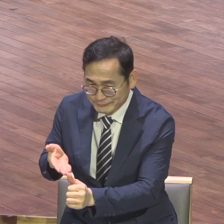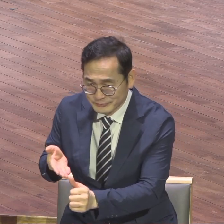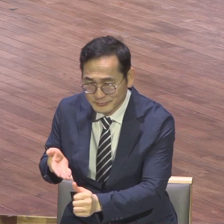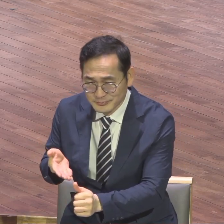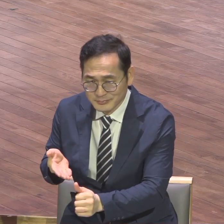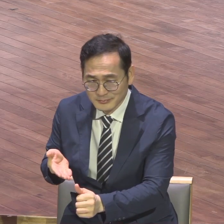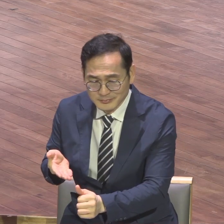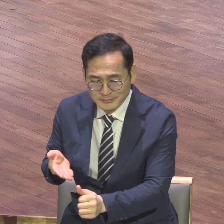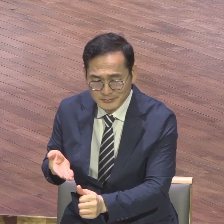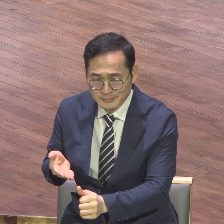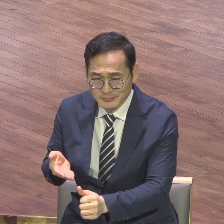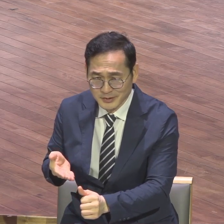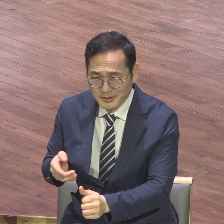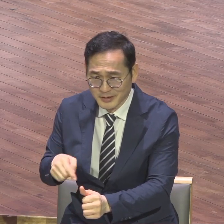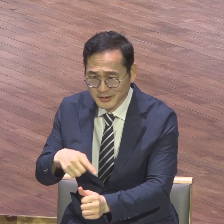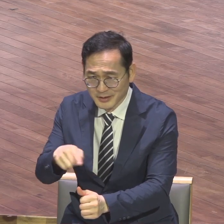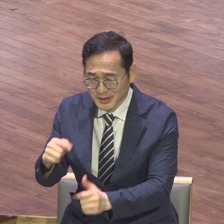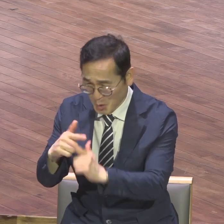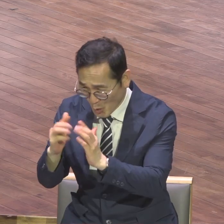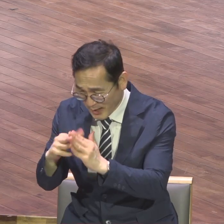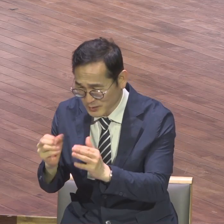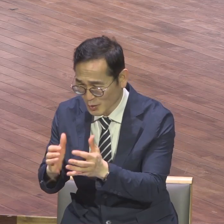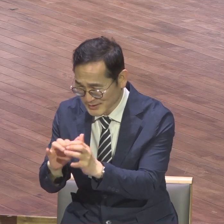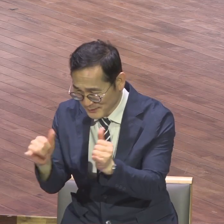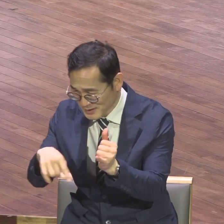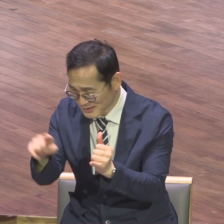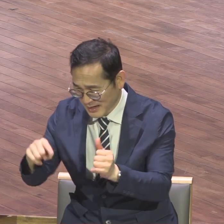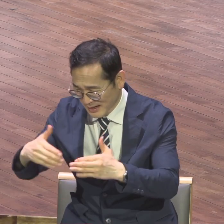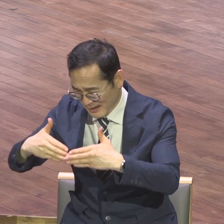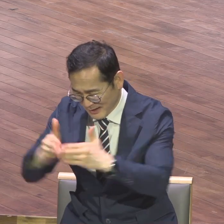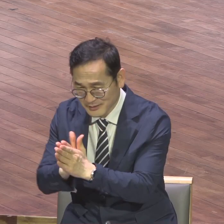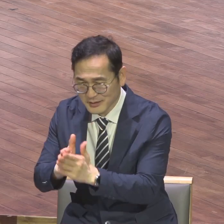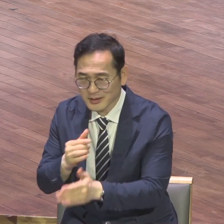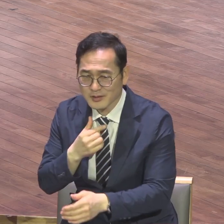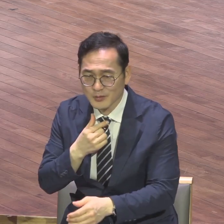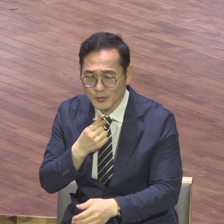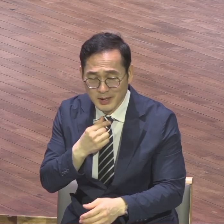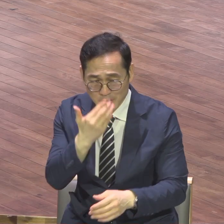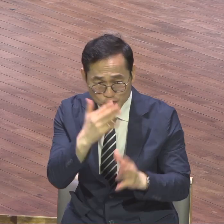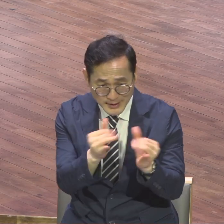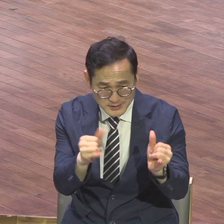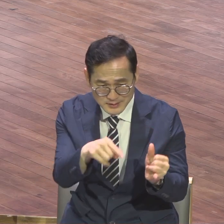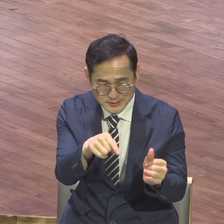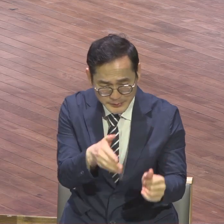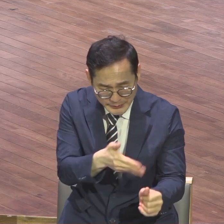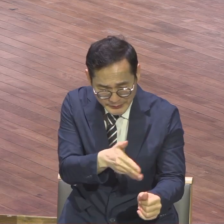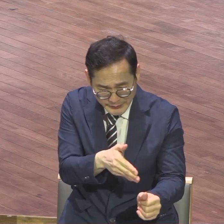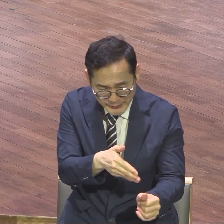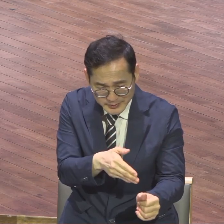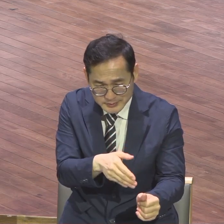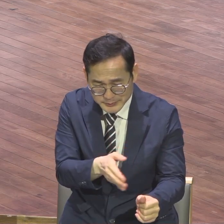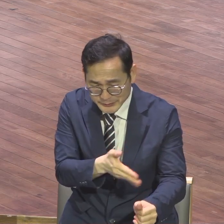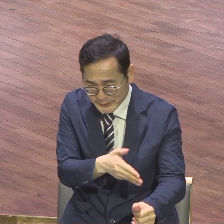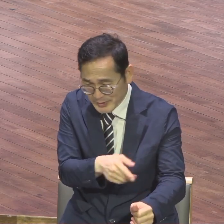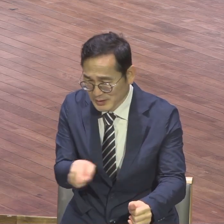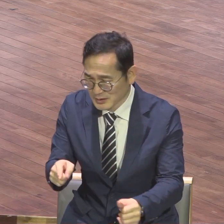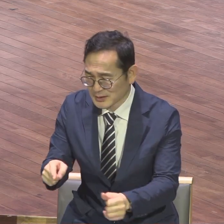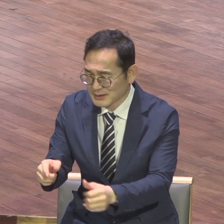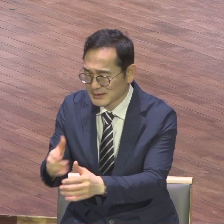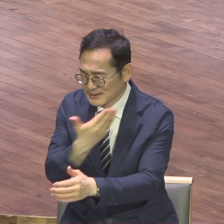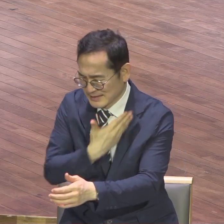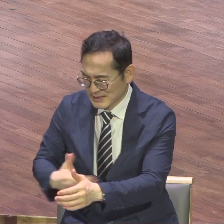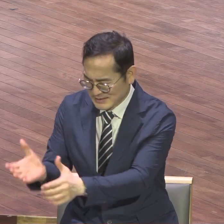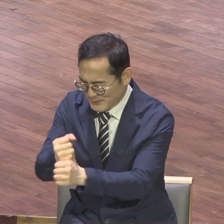없애버리려고, 소득이 없애버리려고 물리적으로 그냥 유대계 종교 지도자를 선동해가지고 사도들을 잡아가 채찍질하고